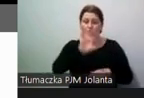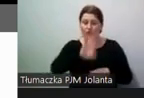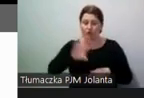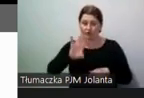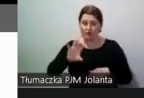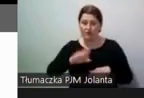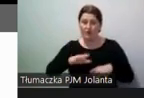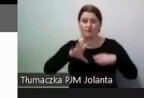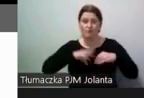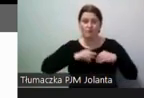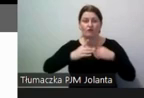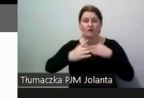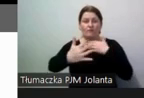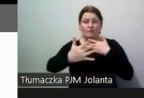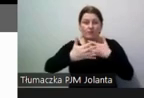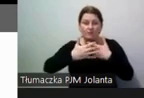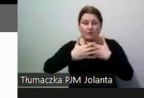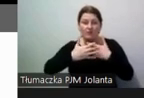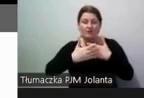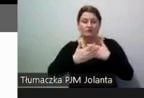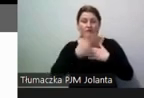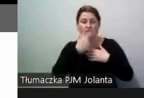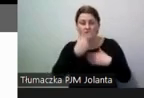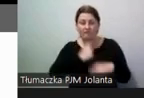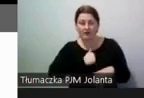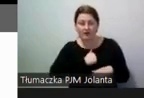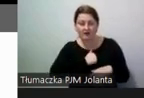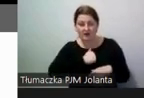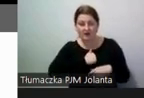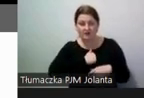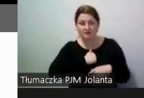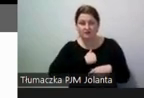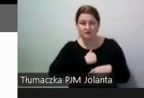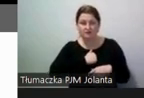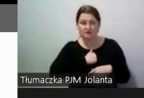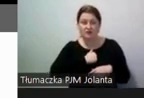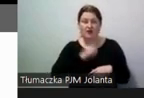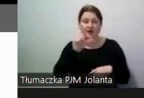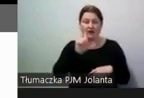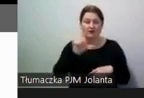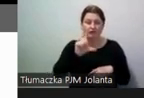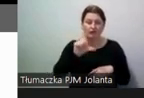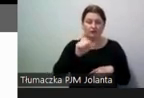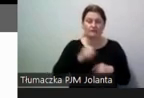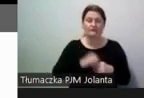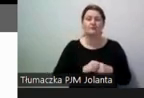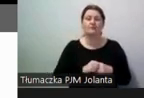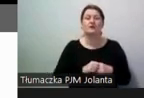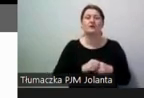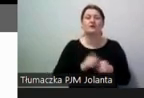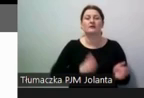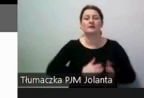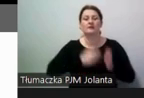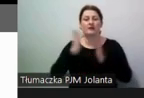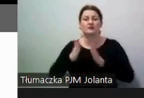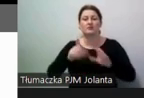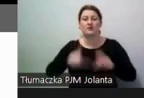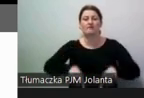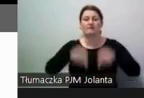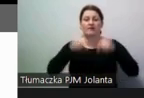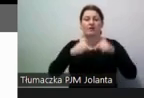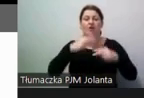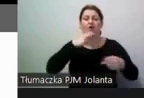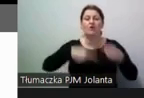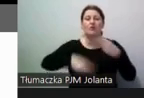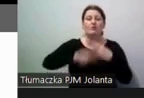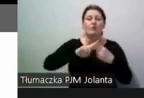również przybliżyć sobie migającego tutaj lektora, a następnie wybrać odpowiedź, która